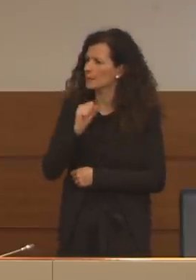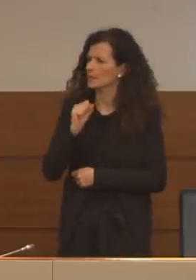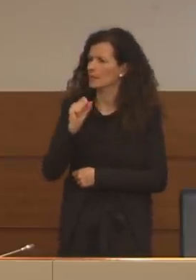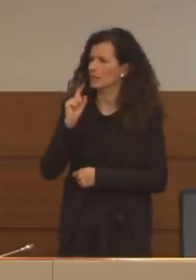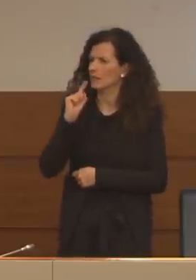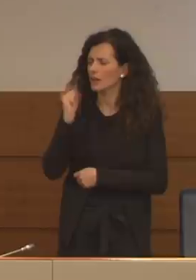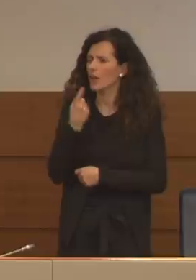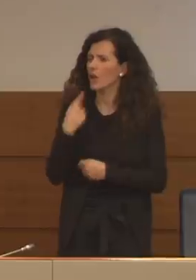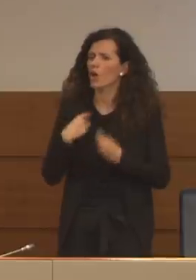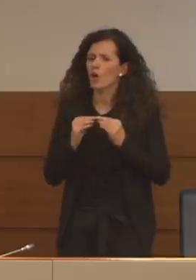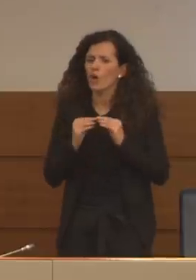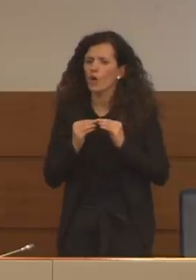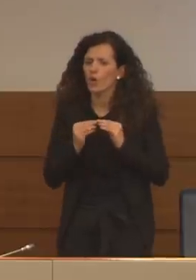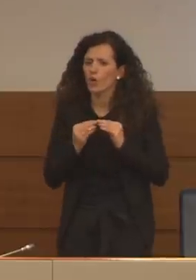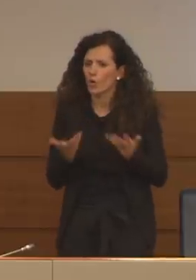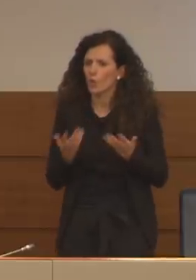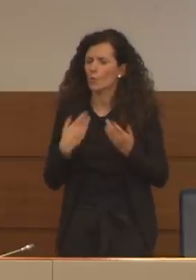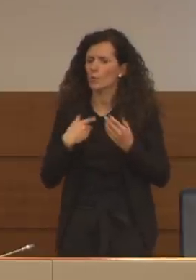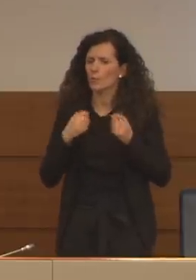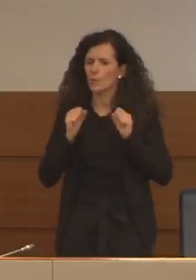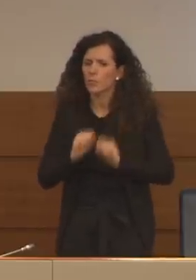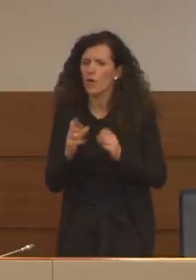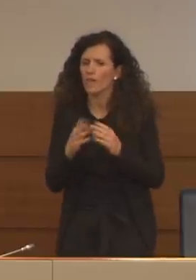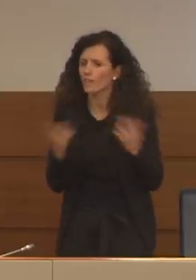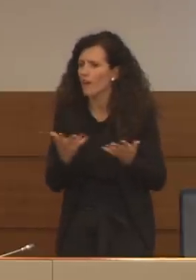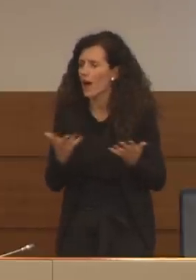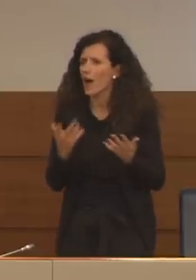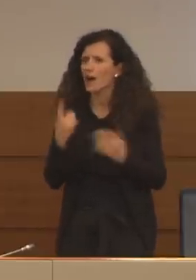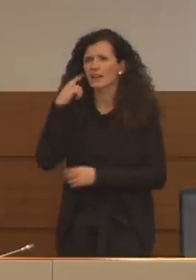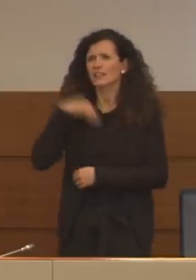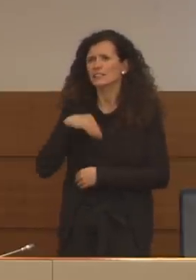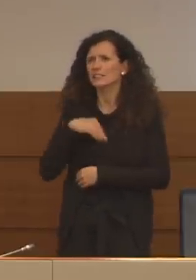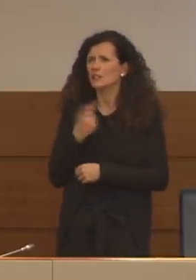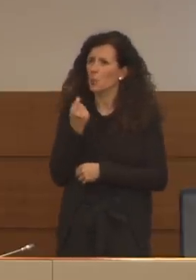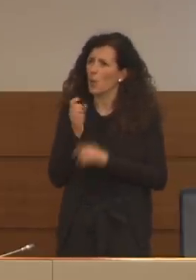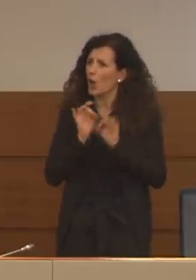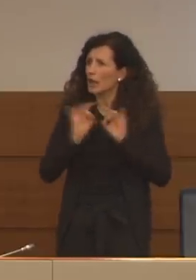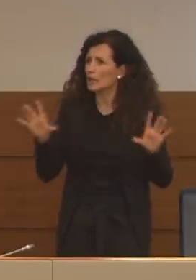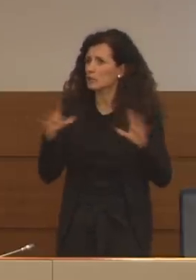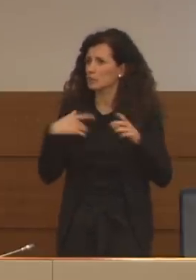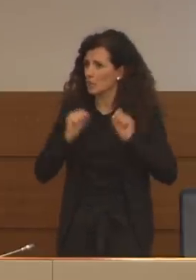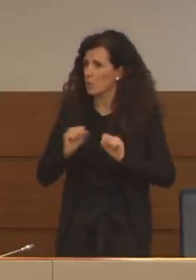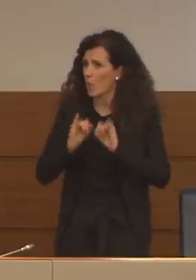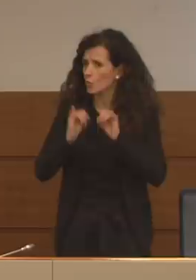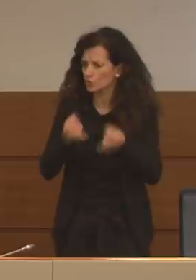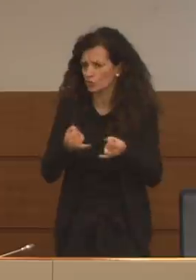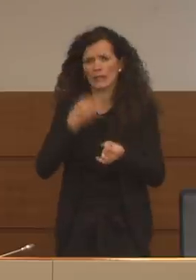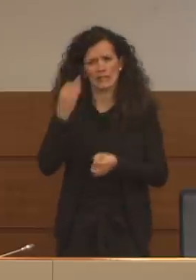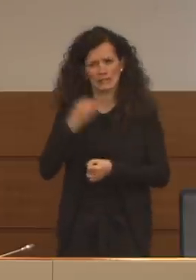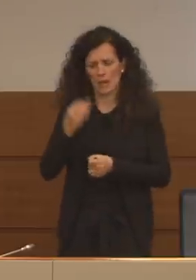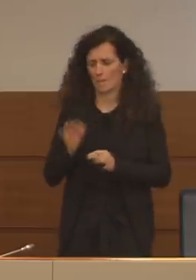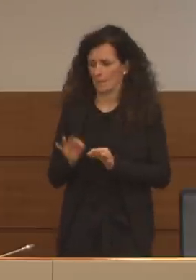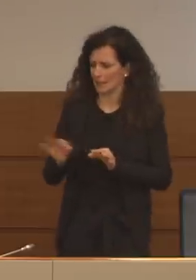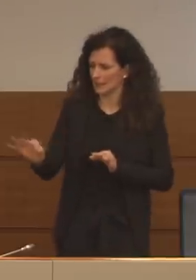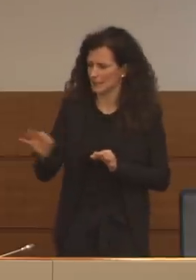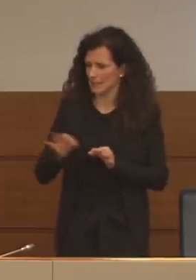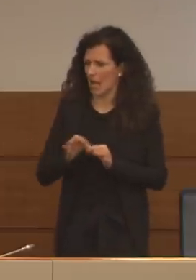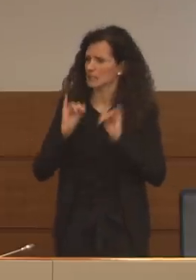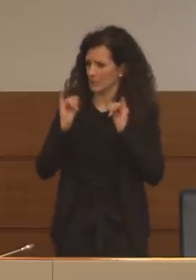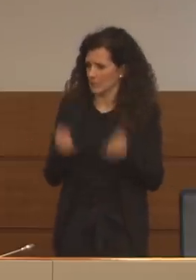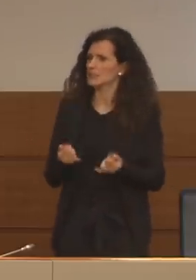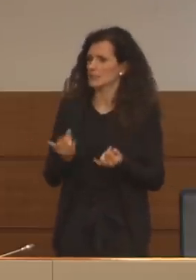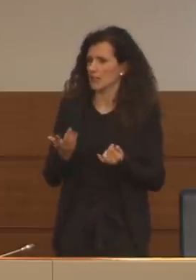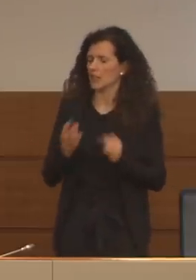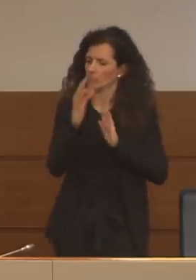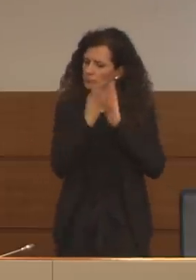e come possiamo sentirci anche un po più liberi di uscire ovviamente sempre mantenendo le distanze mantenendo le